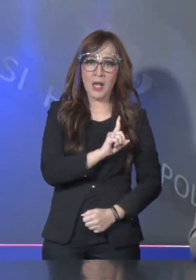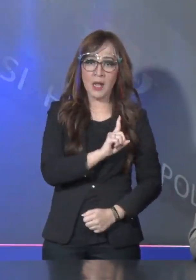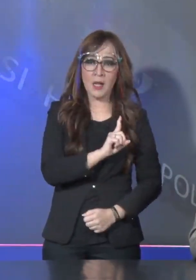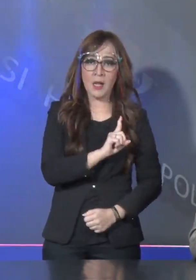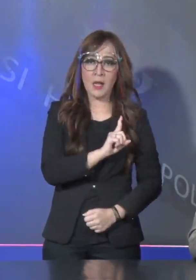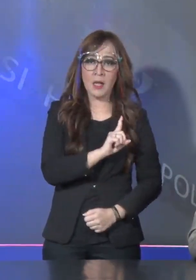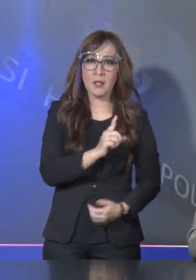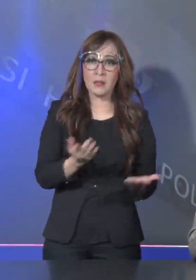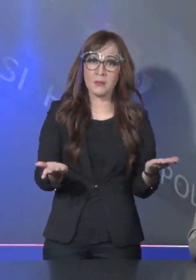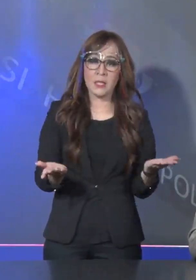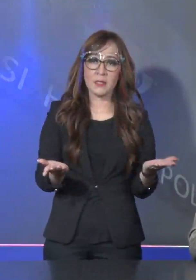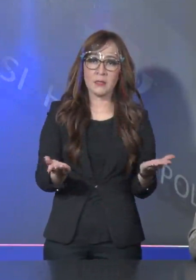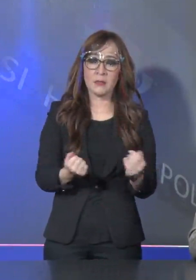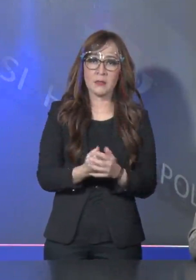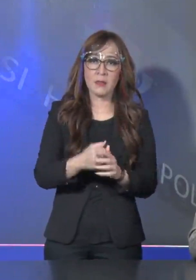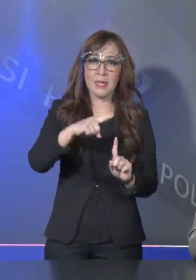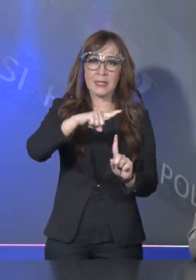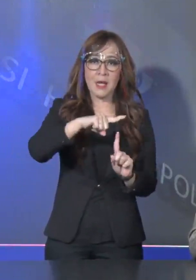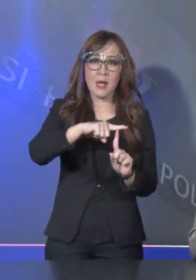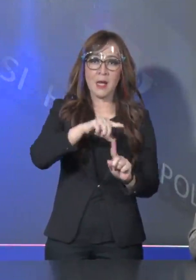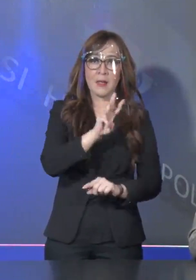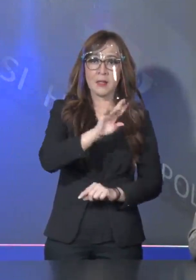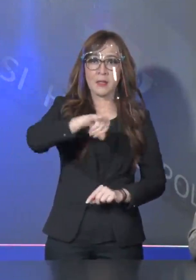yaitu yang terjadi pada tanggal